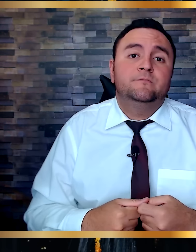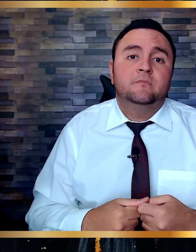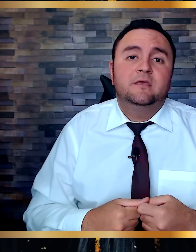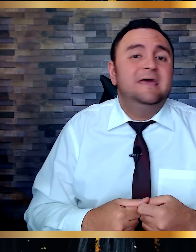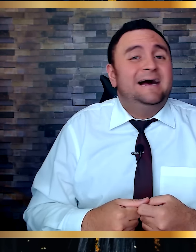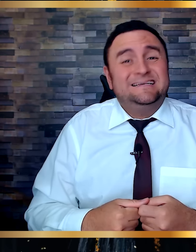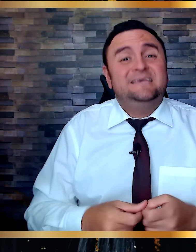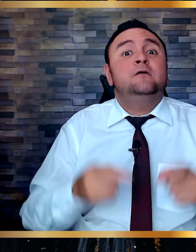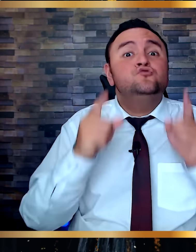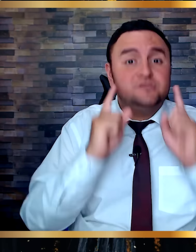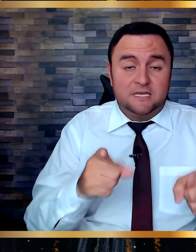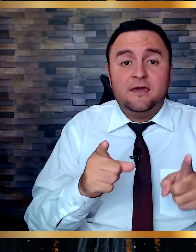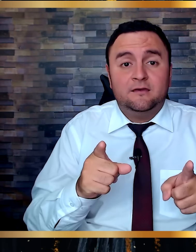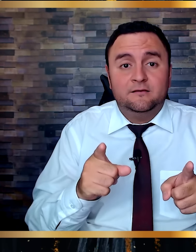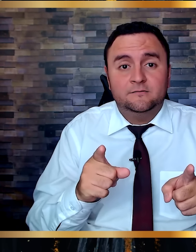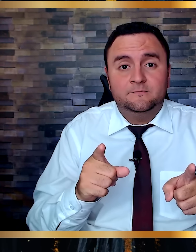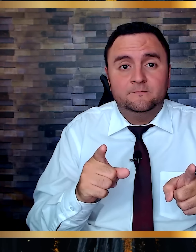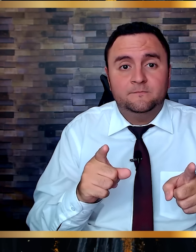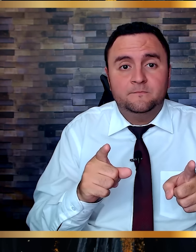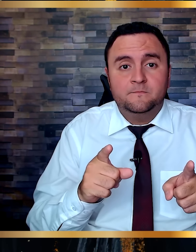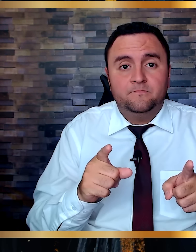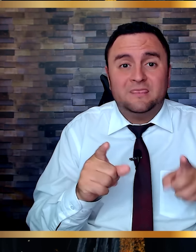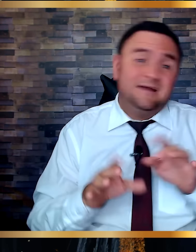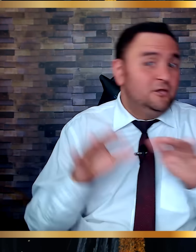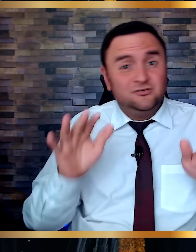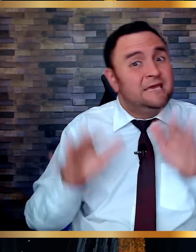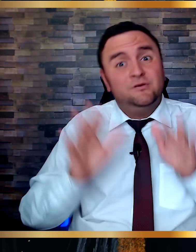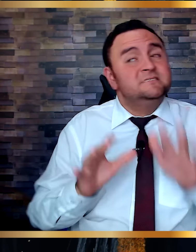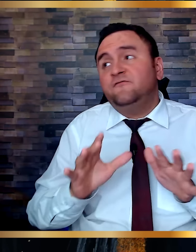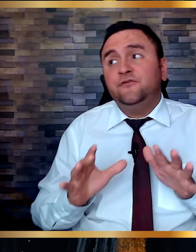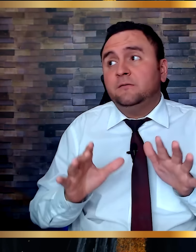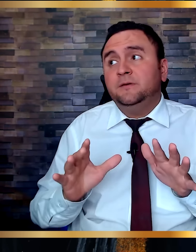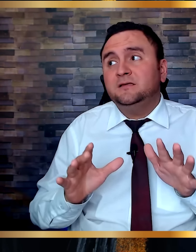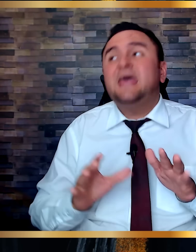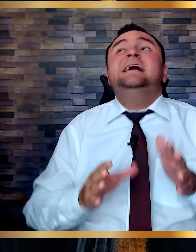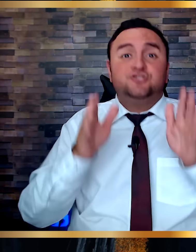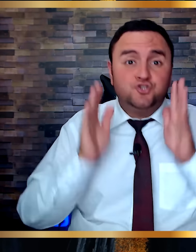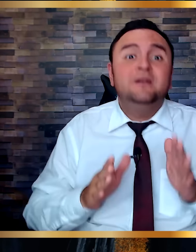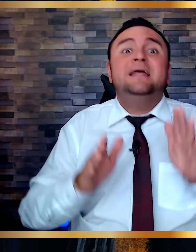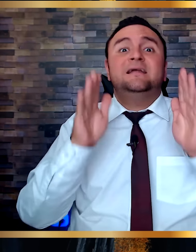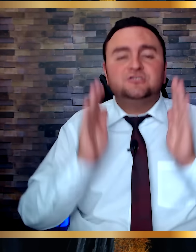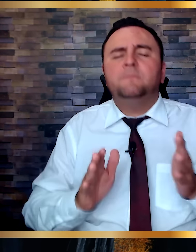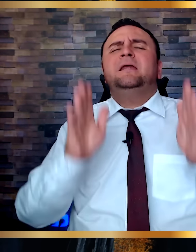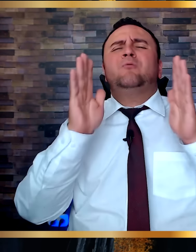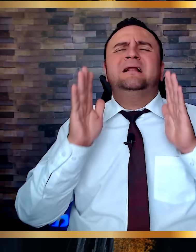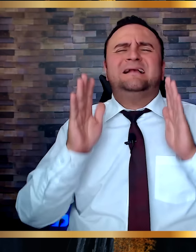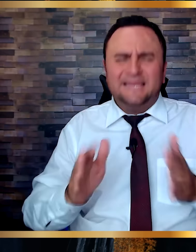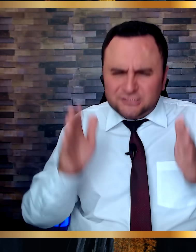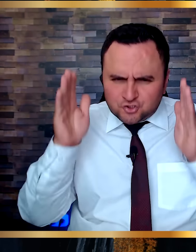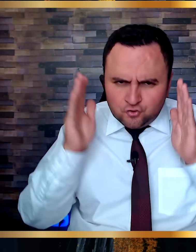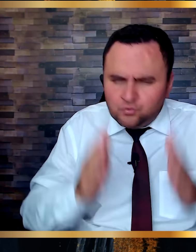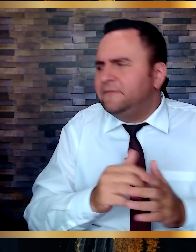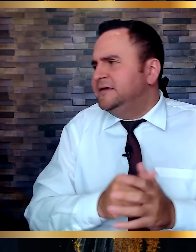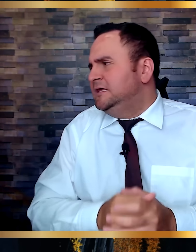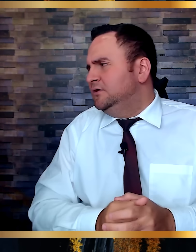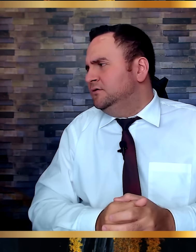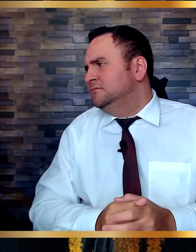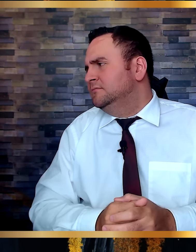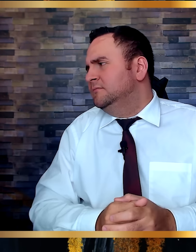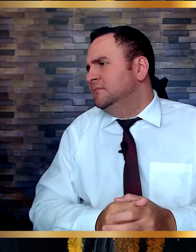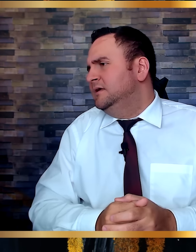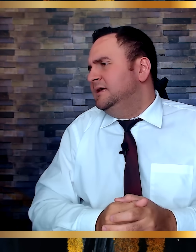quedado. Así que usted, de aquellos que no estén firmes, son la razón por la cual Cristo no ha